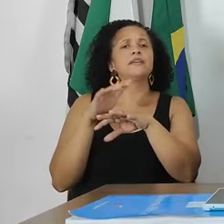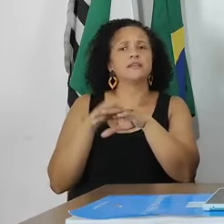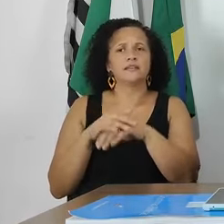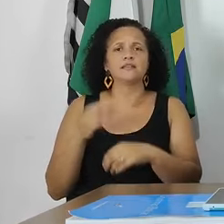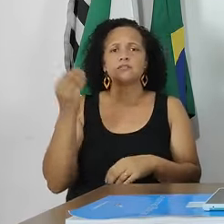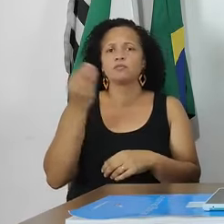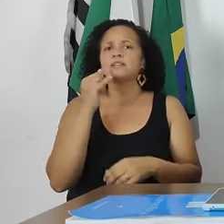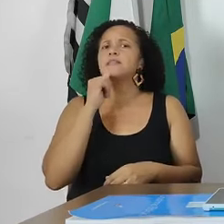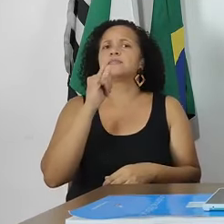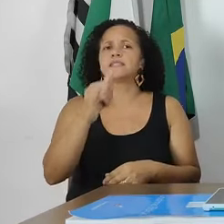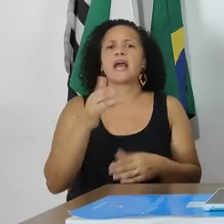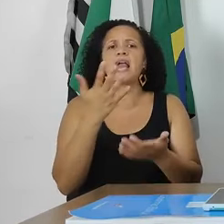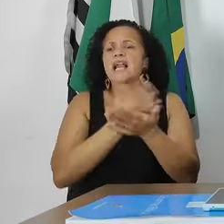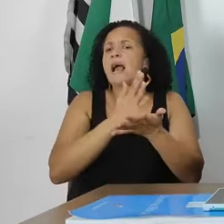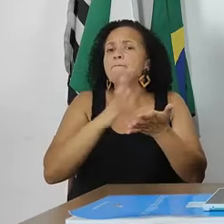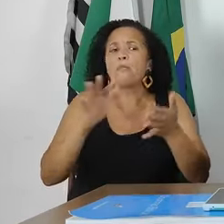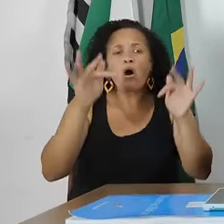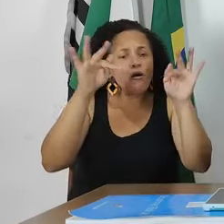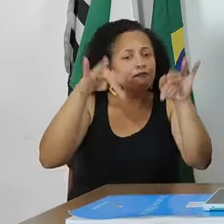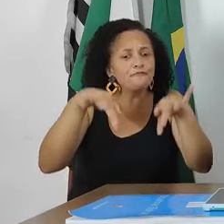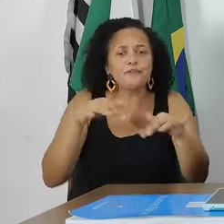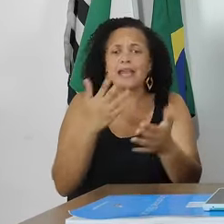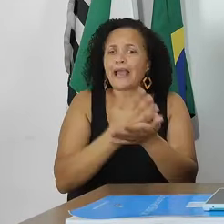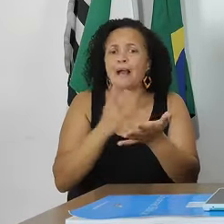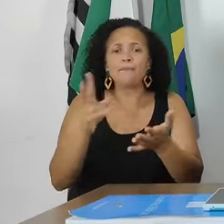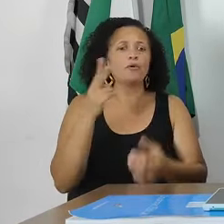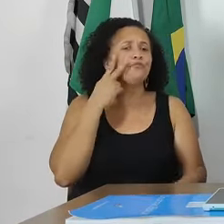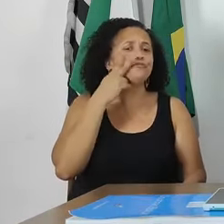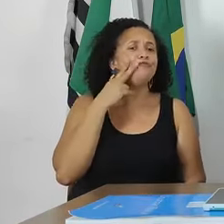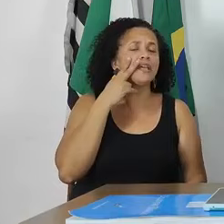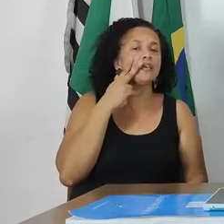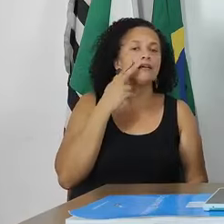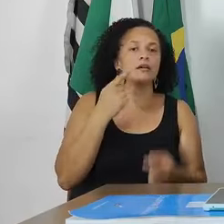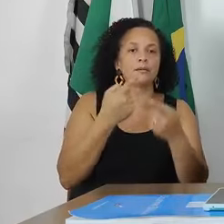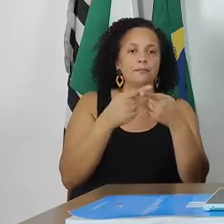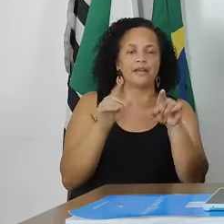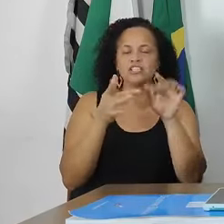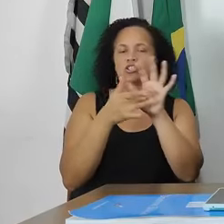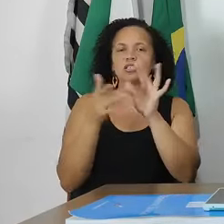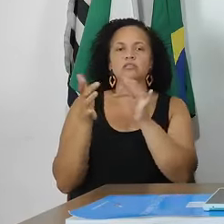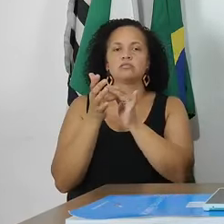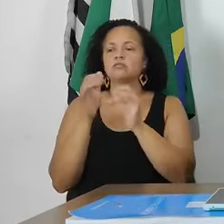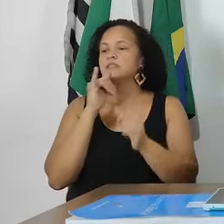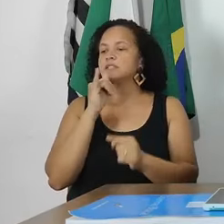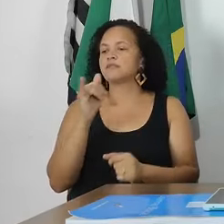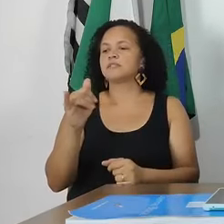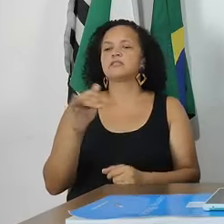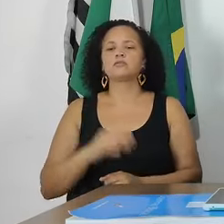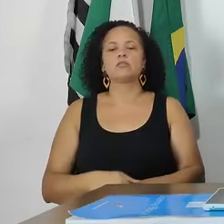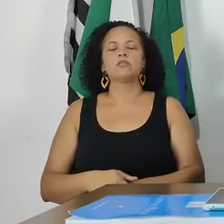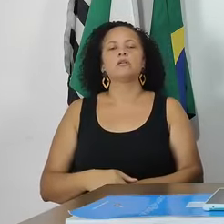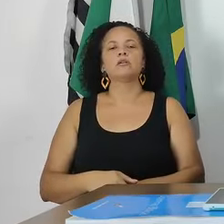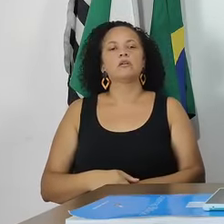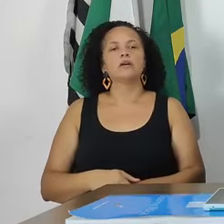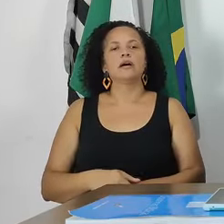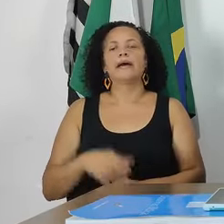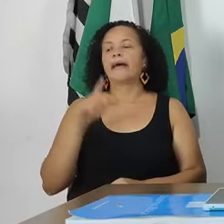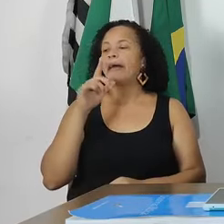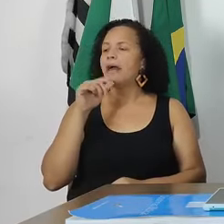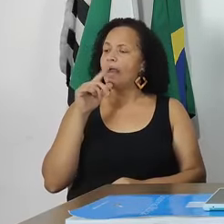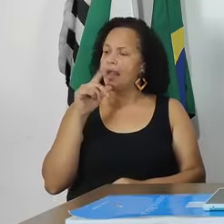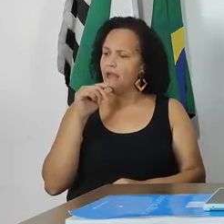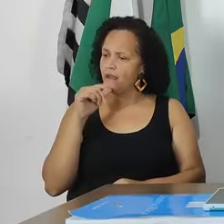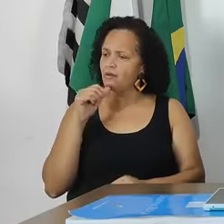gente sabe o que tem que fazer e não faz, né? E Jesus não. Ele poderia falar, não é meu problema meu, não fui eu que, né?